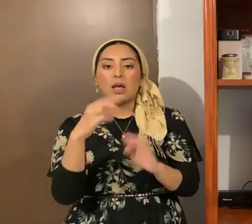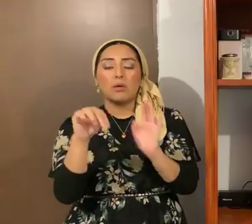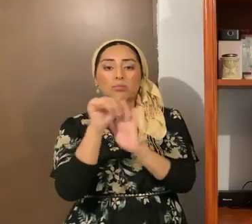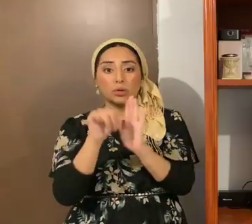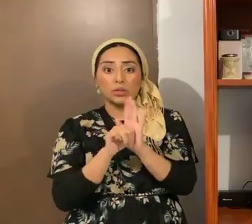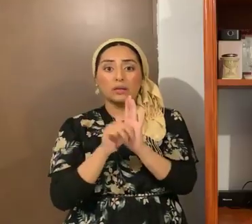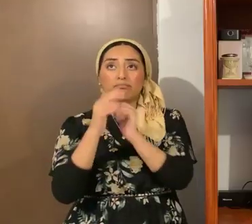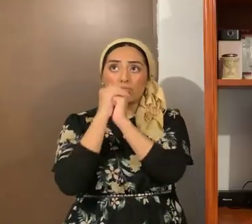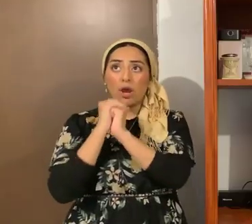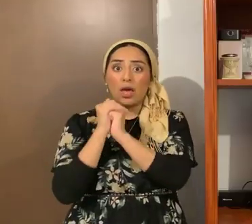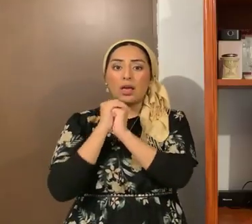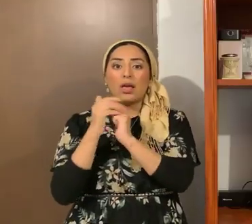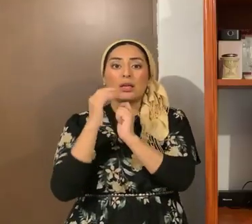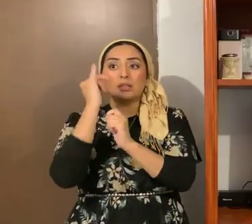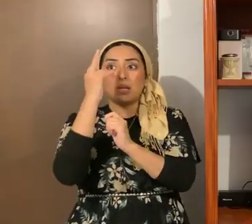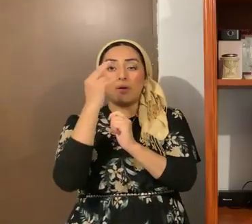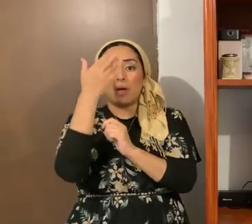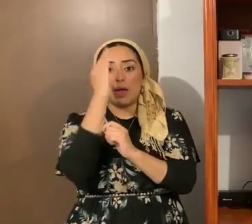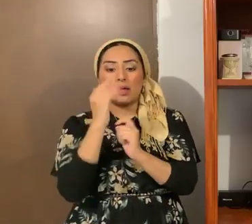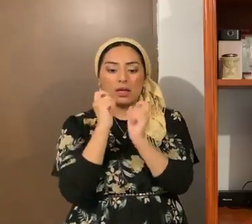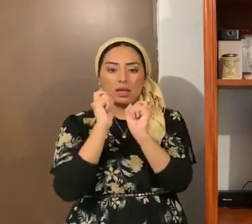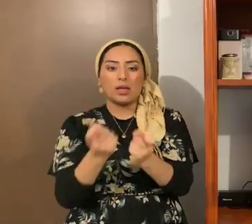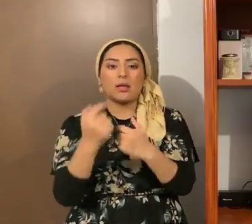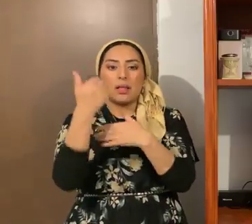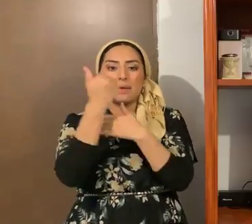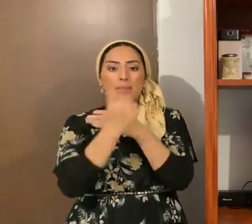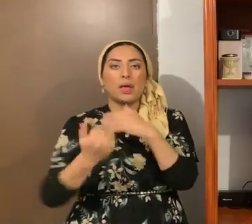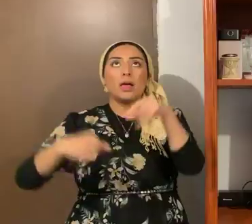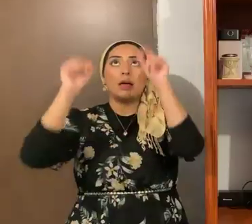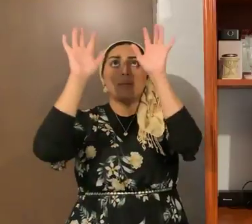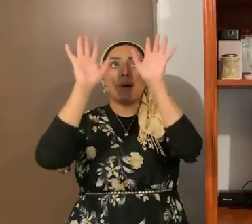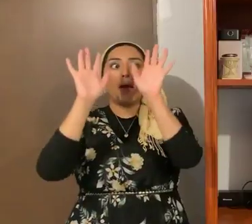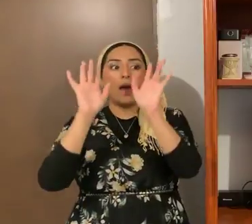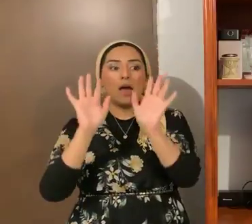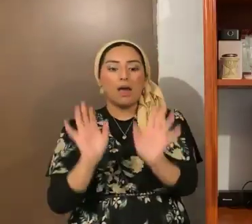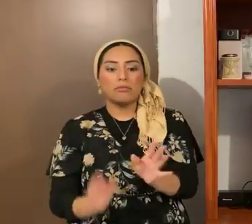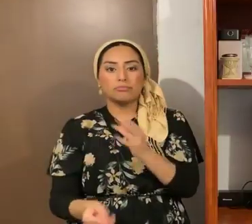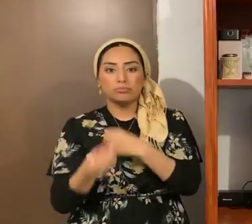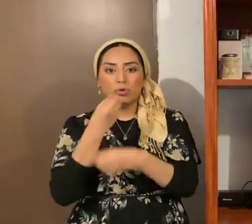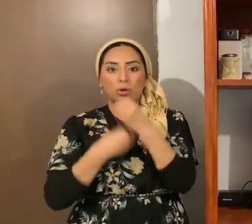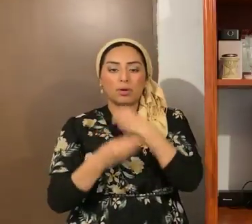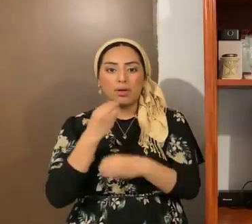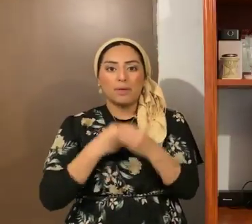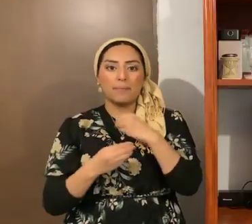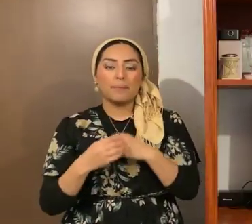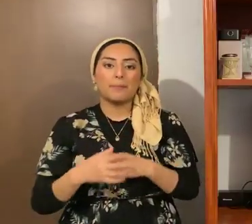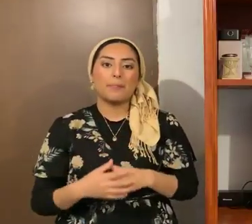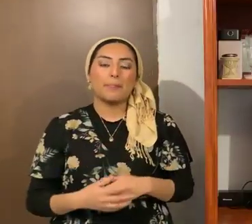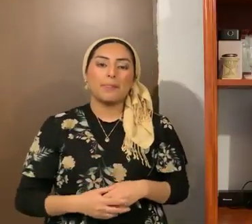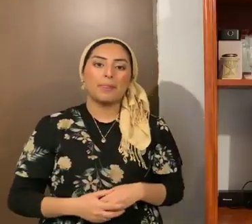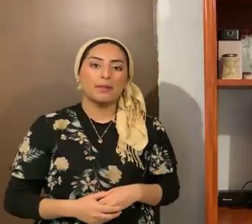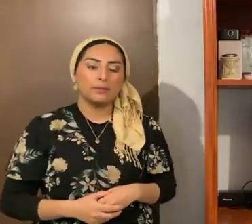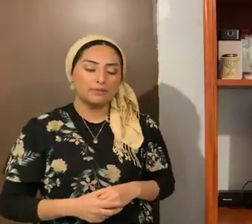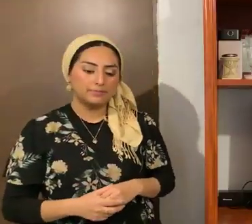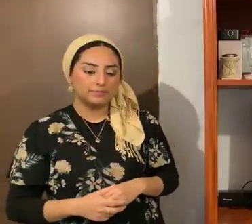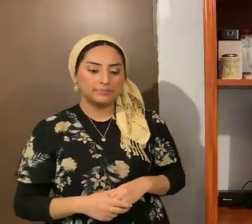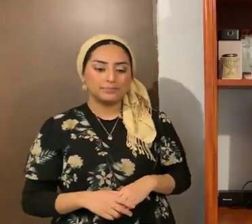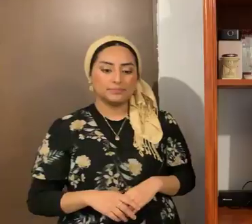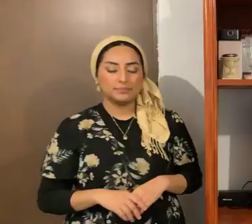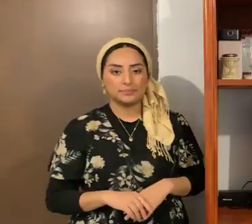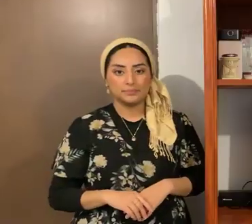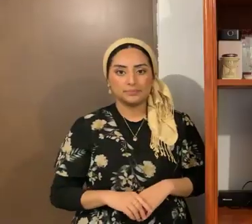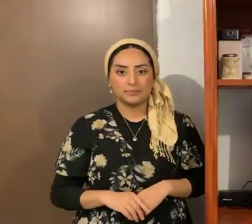había dado maná? Fuego descendió al campamento y Moshe ni sabía nada, por así